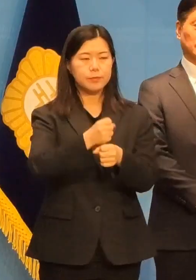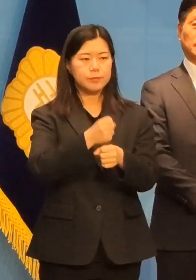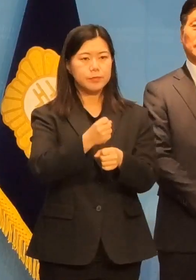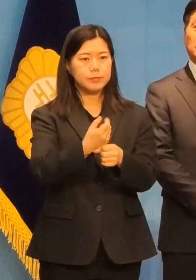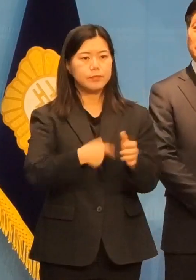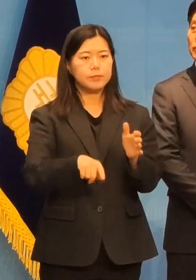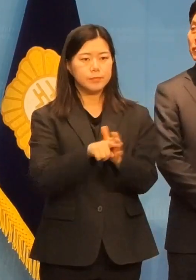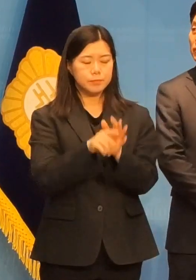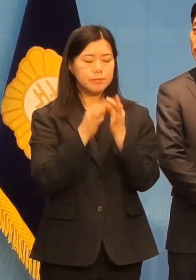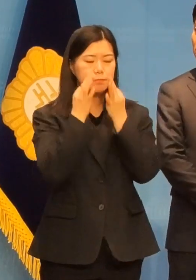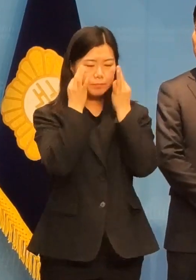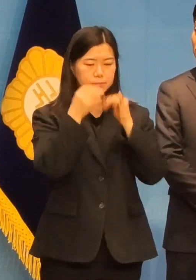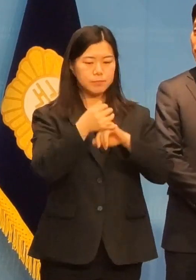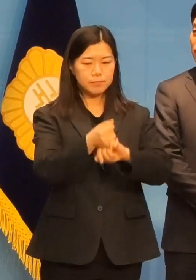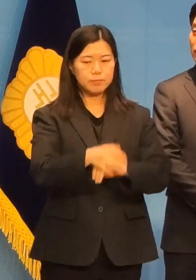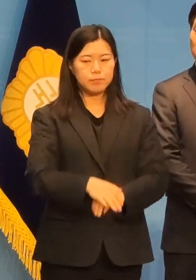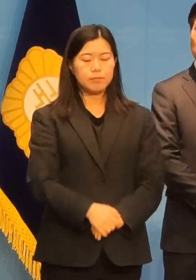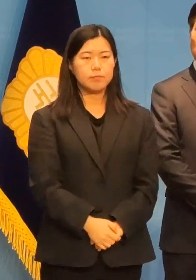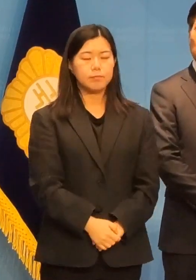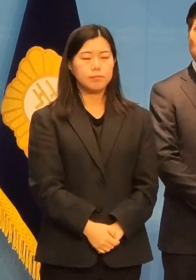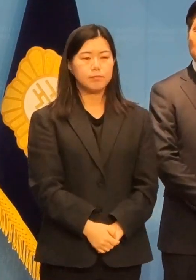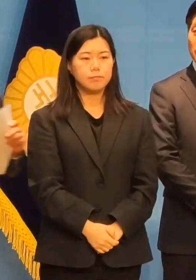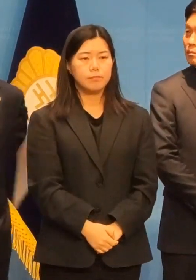있도록 앞장서겠습니다.